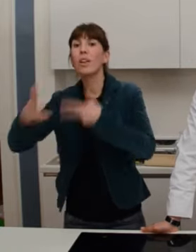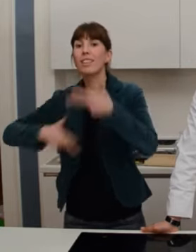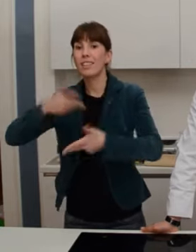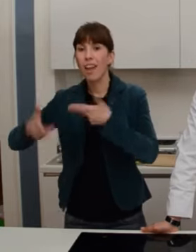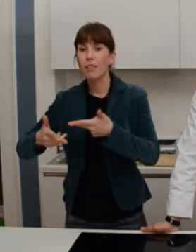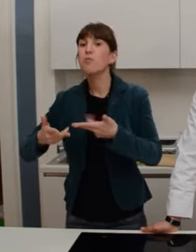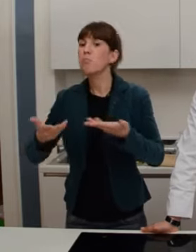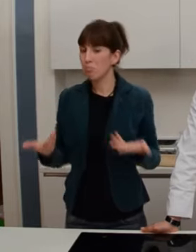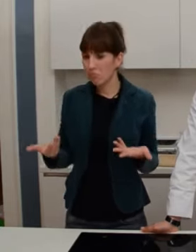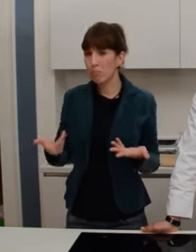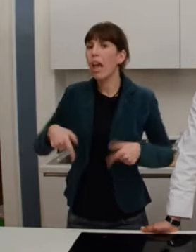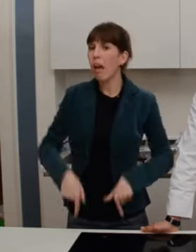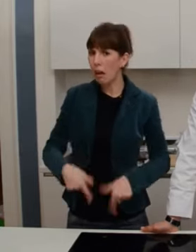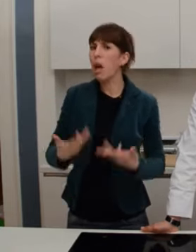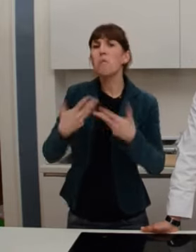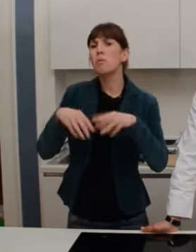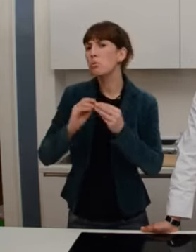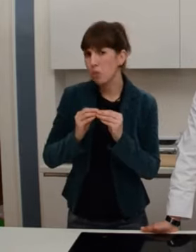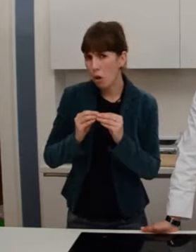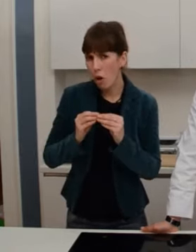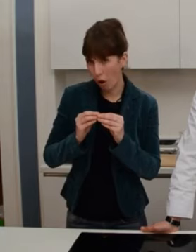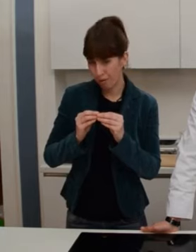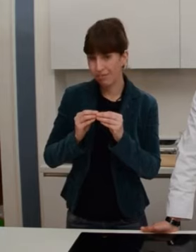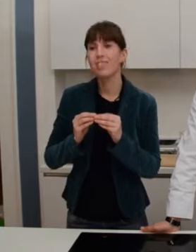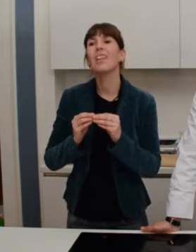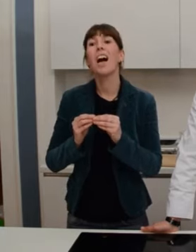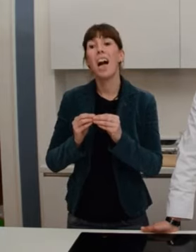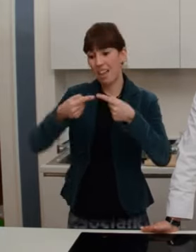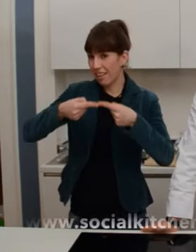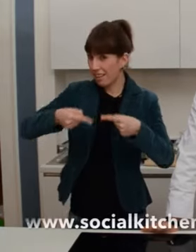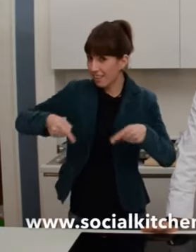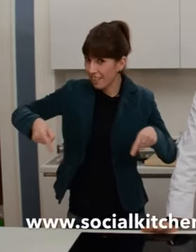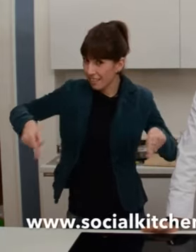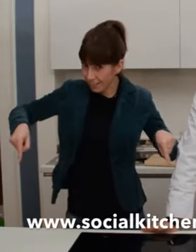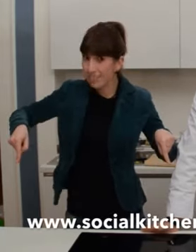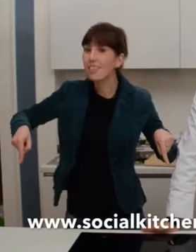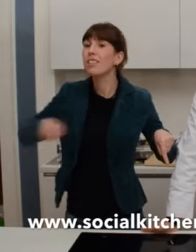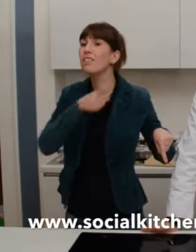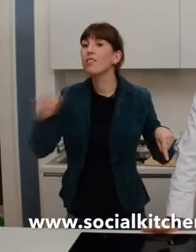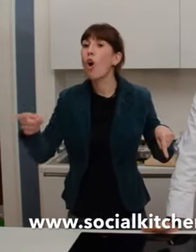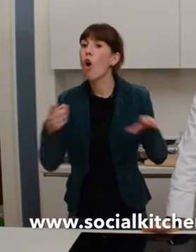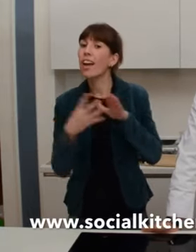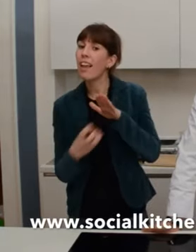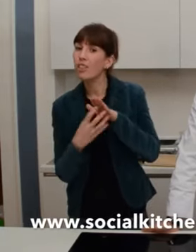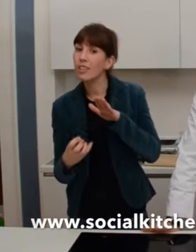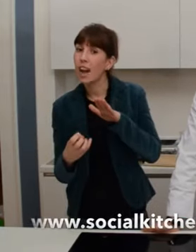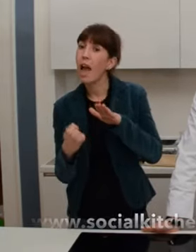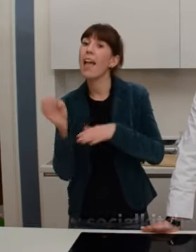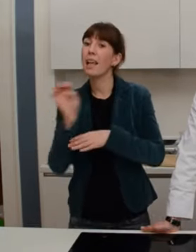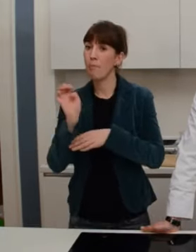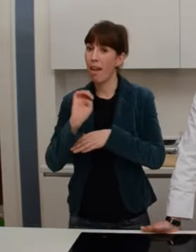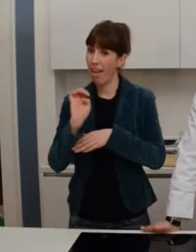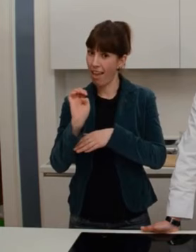punit è necessario registrarsi al sito www.social.it fornendo chiaramente il